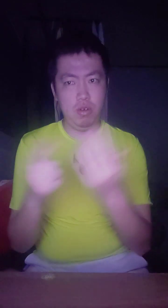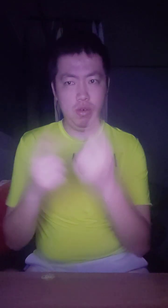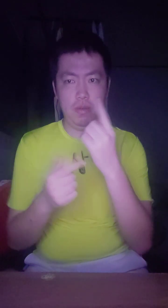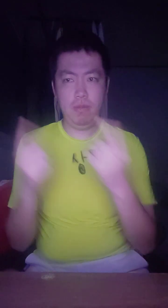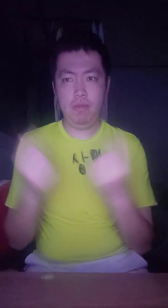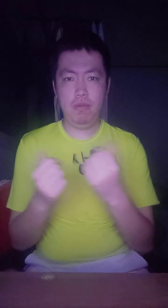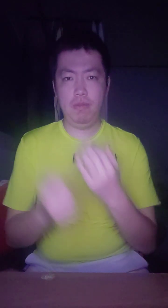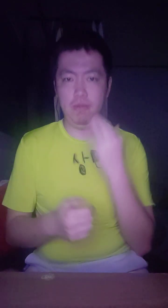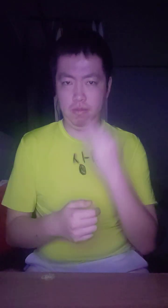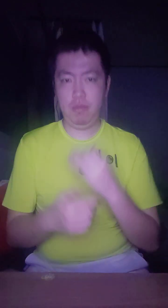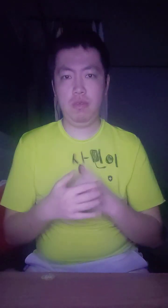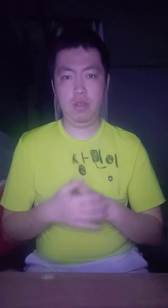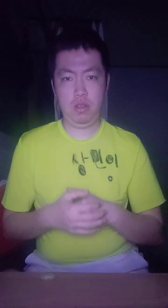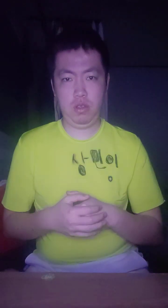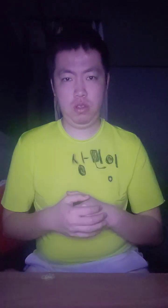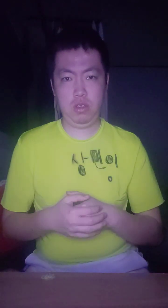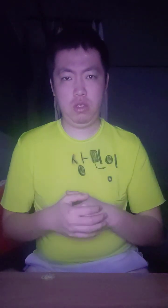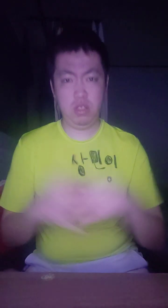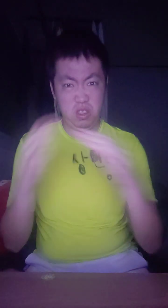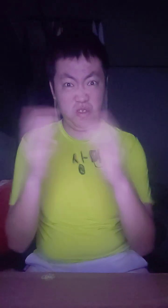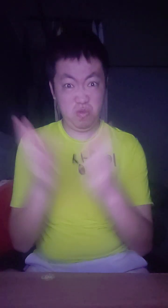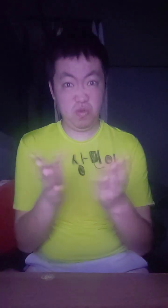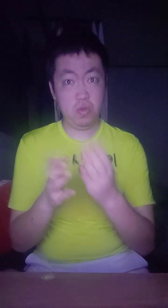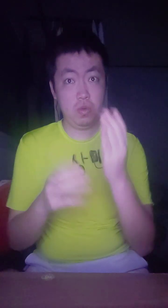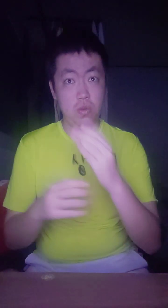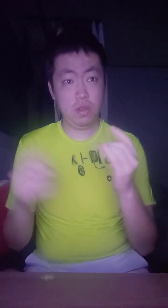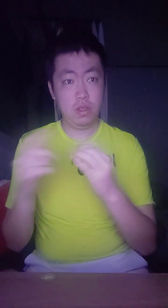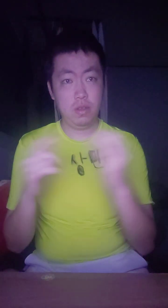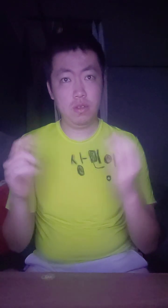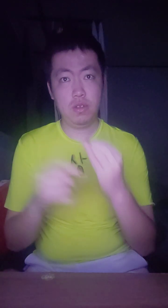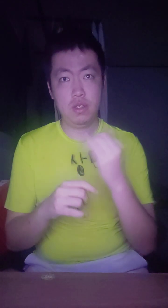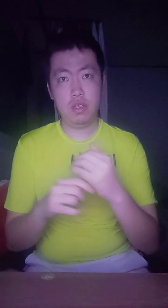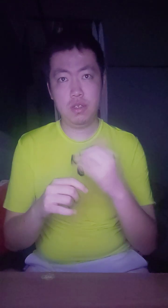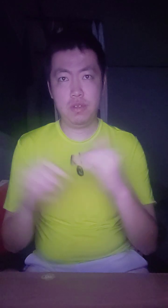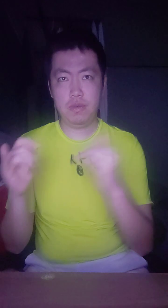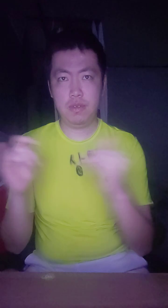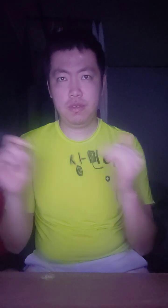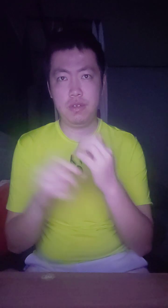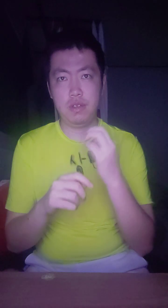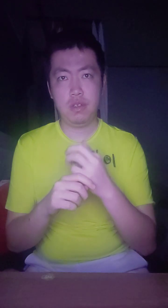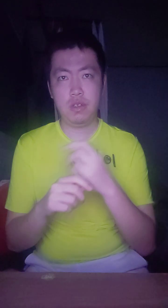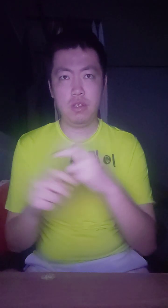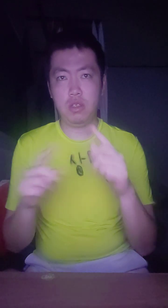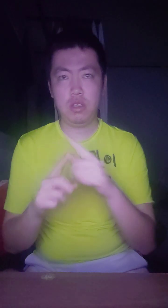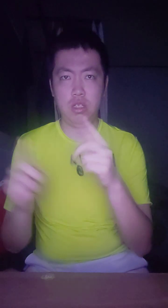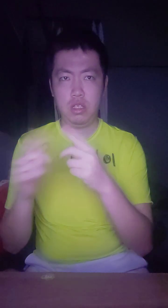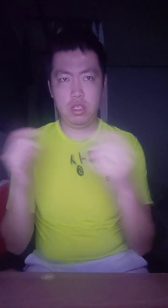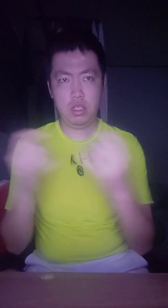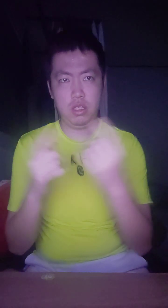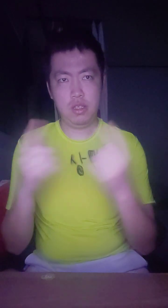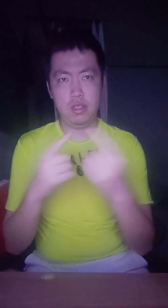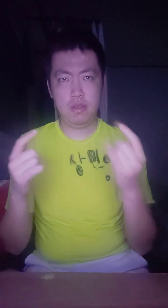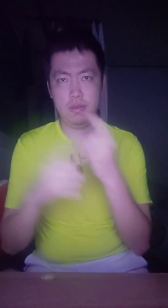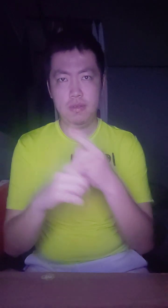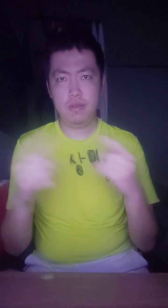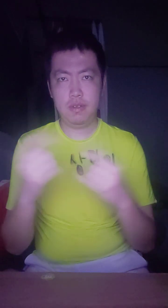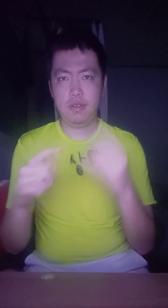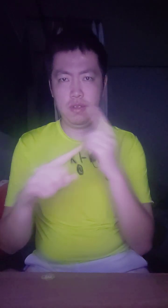있습니다. 하지만 불특정 상대를 향한 무차별적 범행이라고 해서 모두 이상동기 범죄로 분류해선 안 된다는